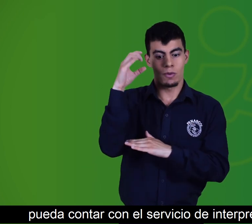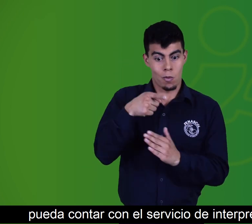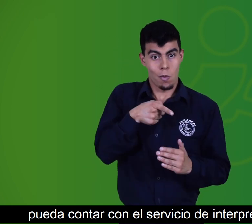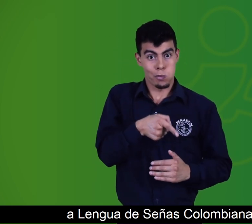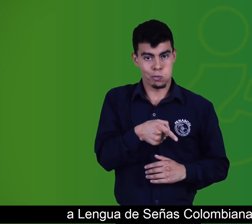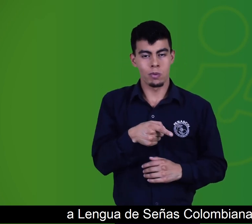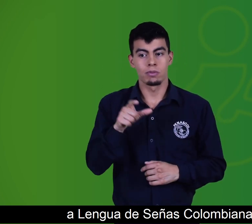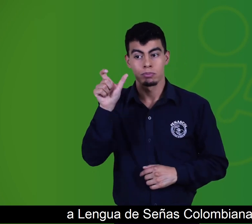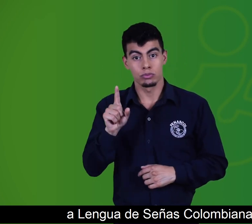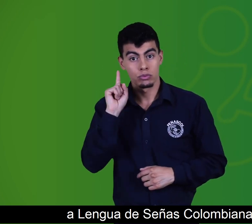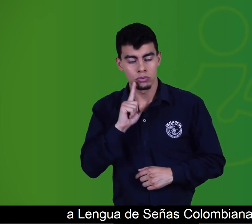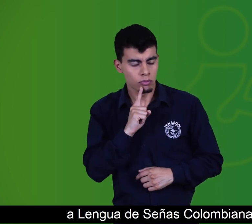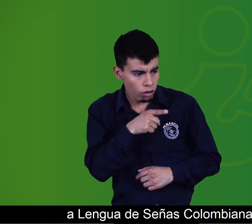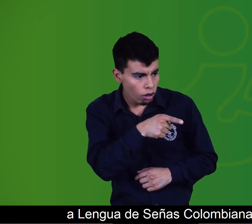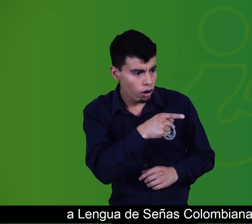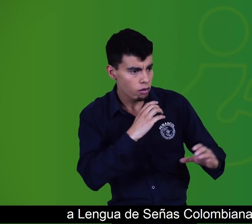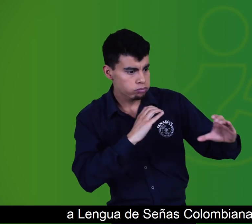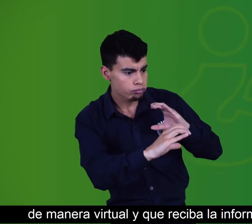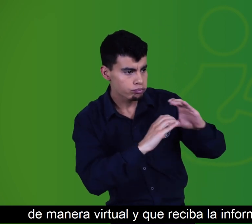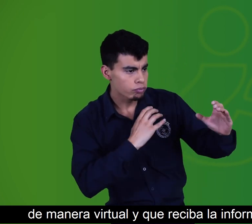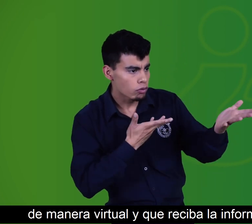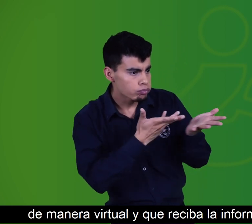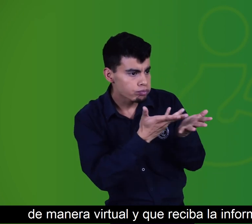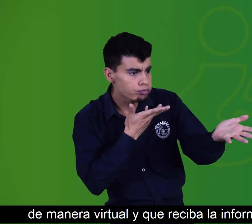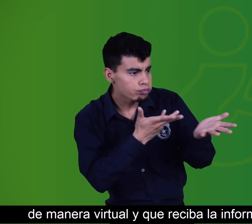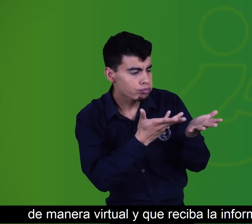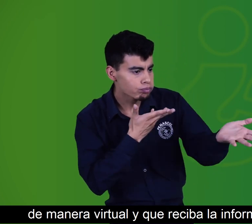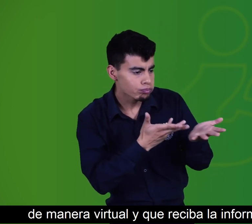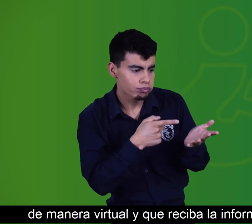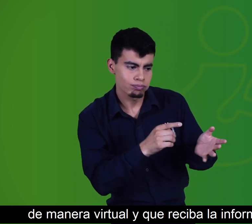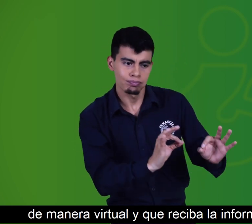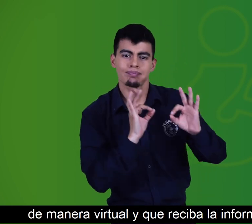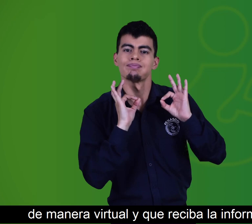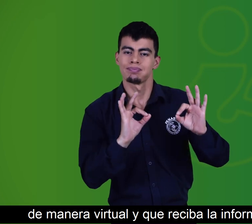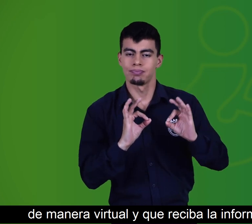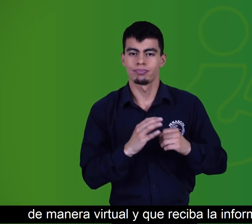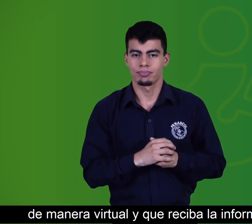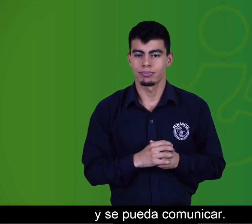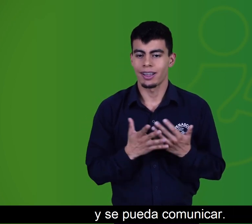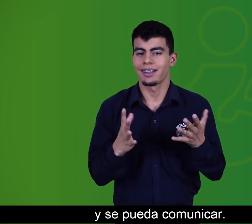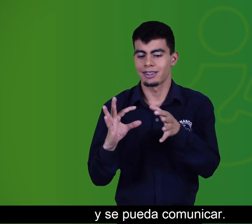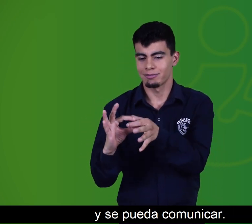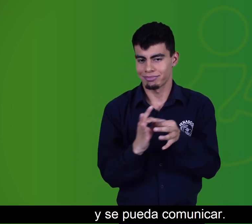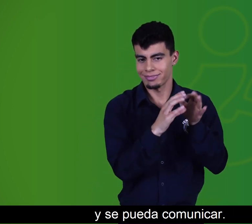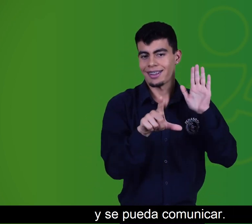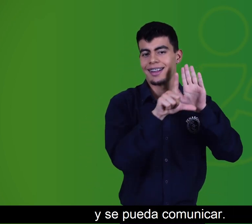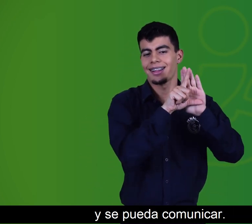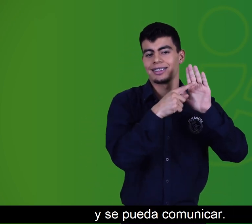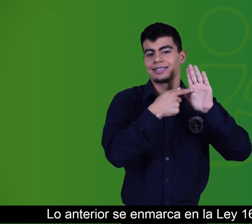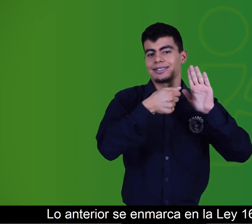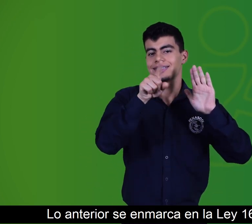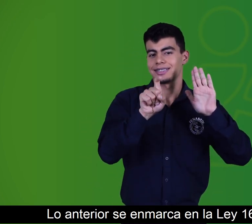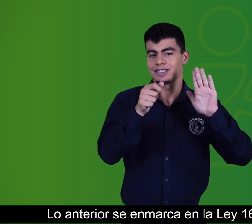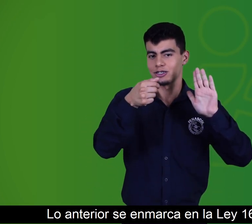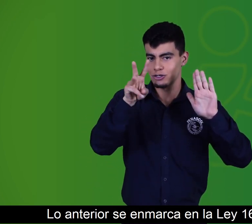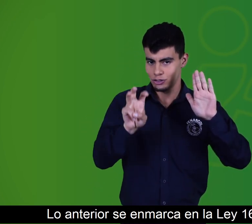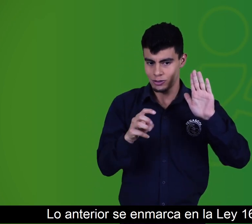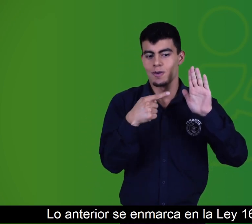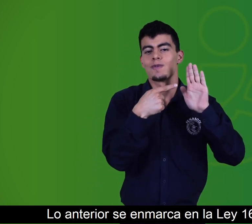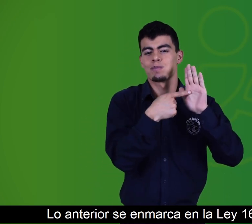interpretación a lengua de señas colombiana de manera virtual y que reciba la información y se pueda comunicar. Lo anterior se enmarca en la Ley